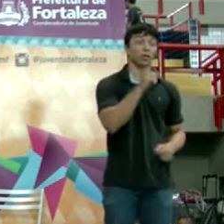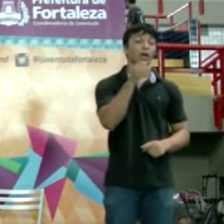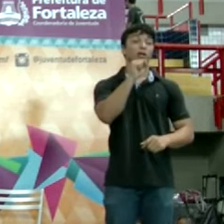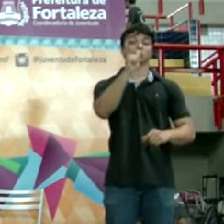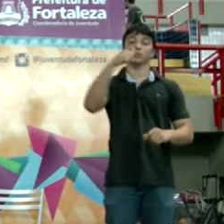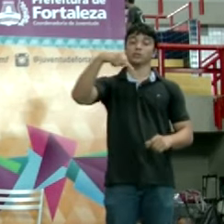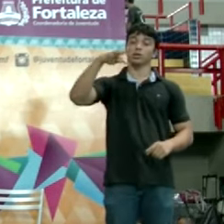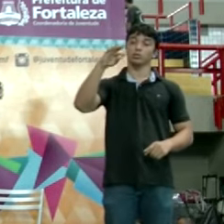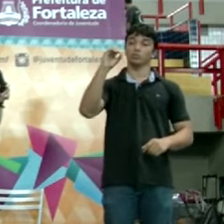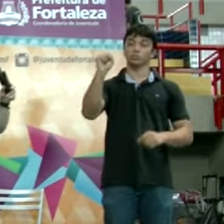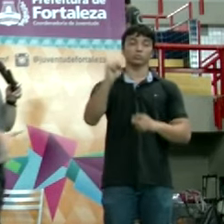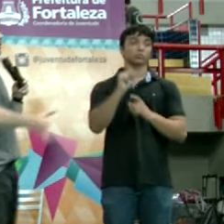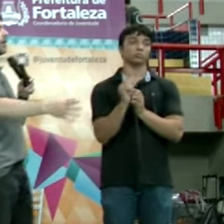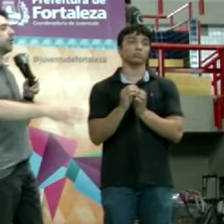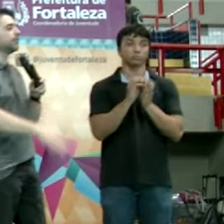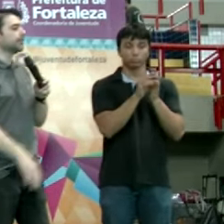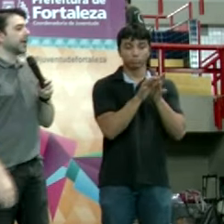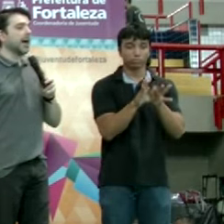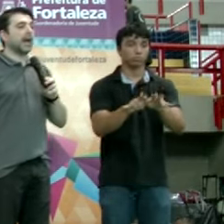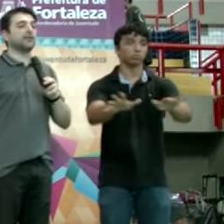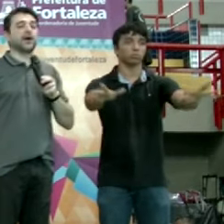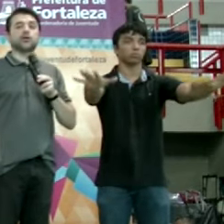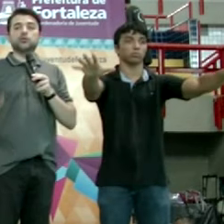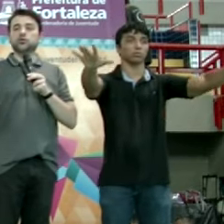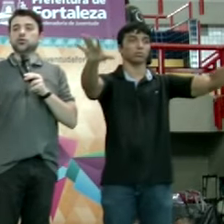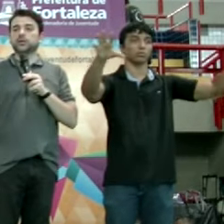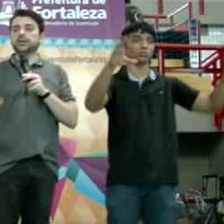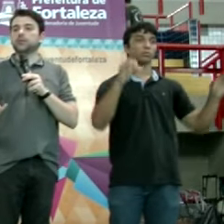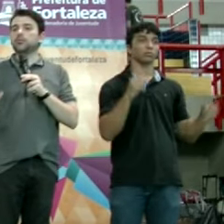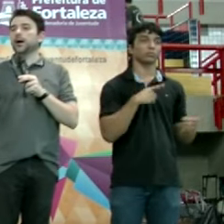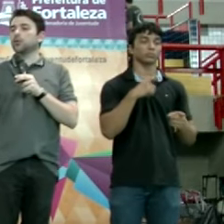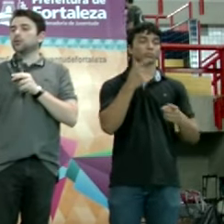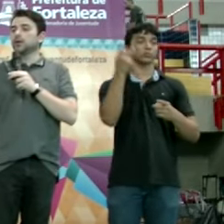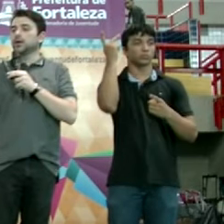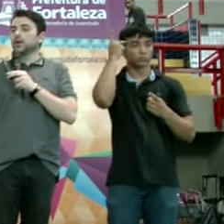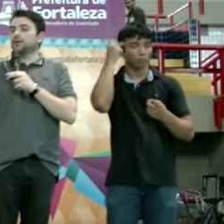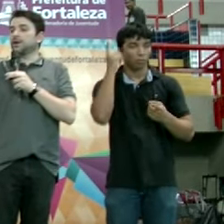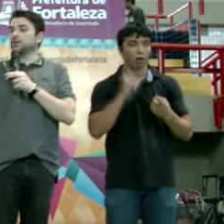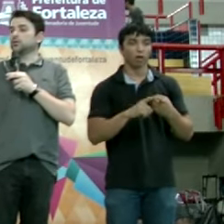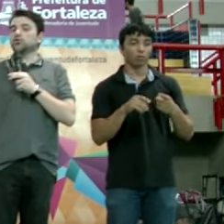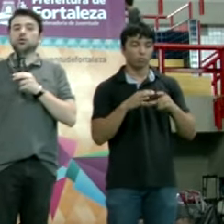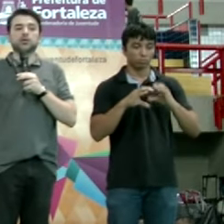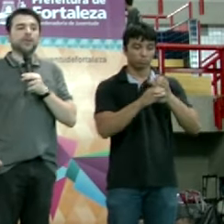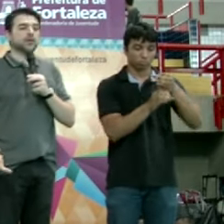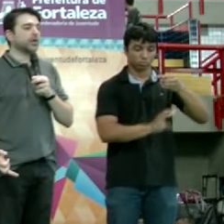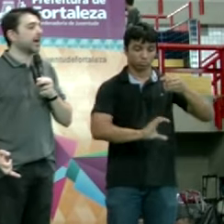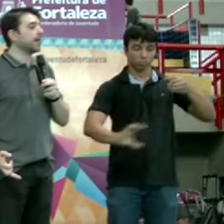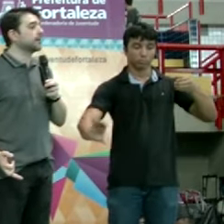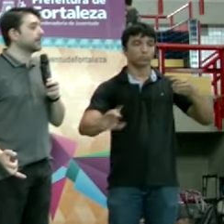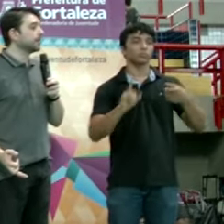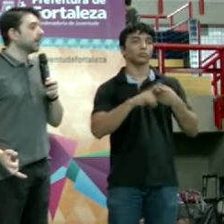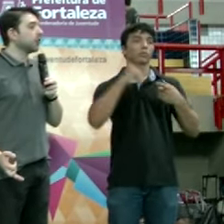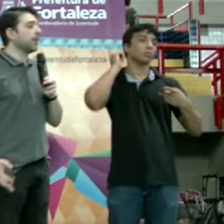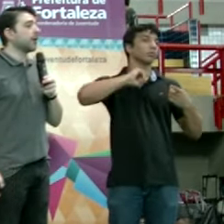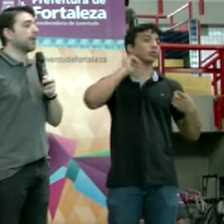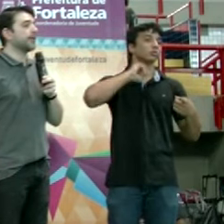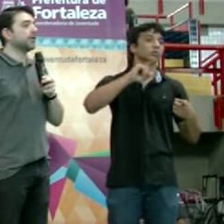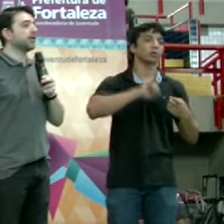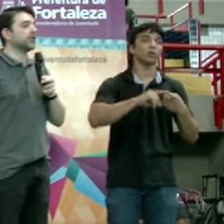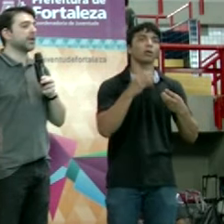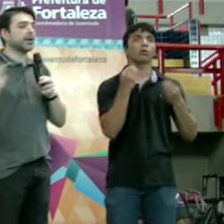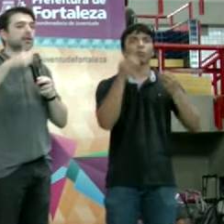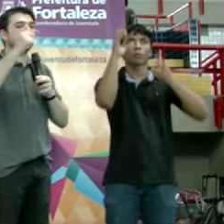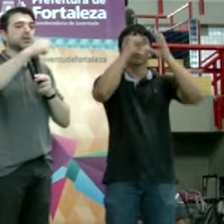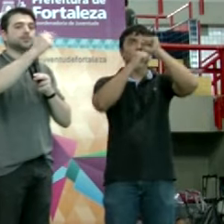de Santos, eles abriram, e o mexilhão saiu. Aí ele invadiu o esgoto de São Paulo, ele invadiu o esgoto de Minas Gerais. E como é